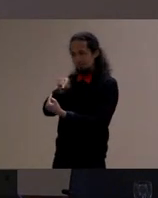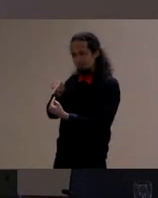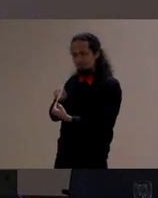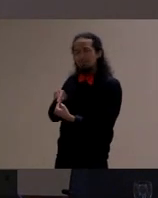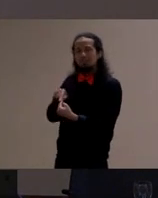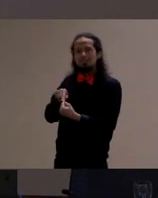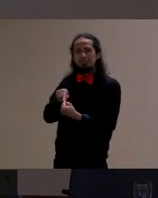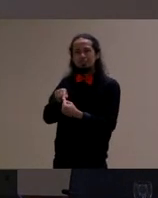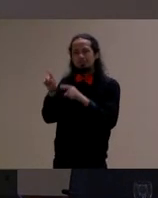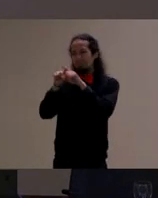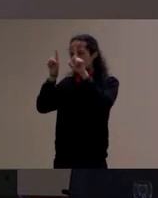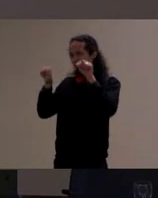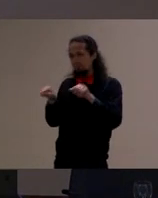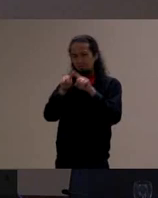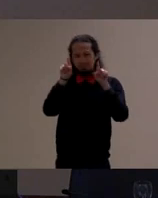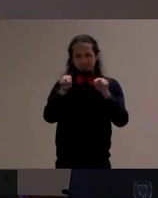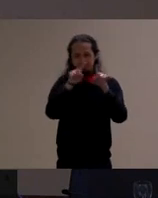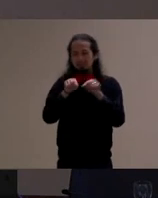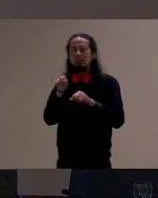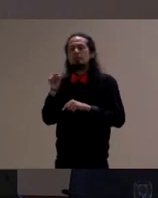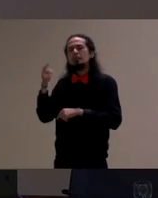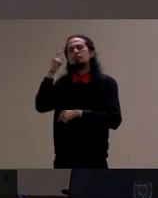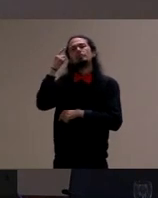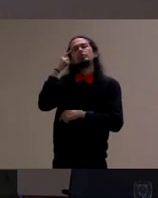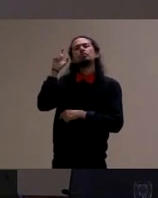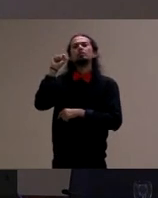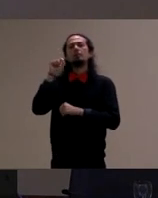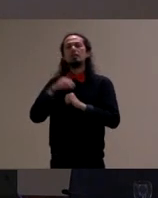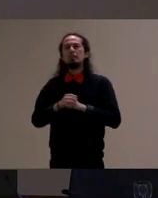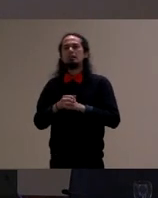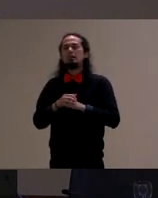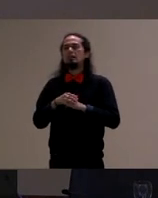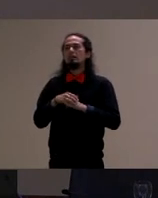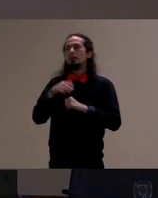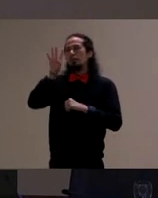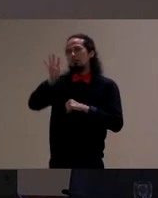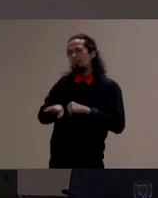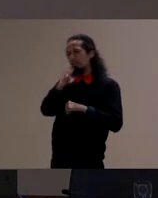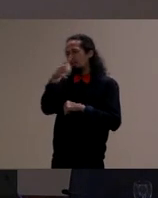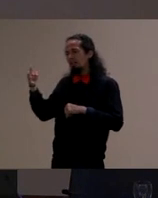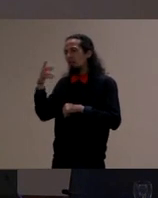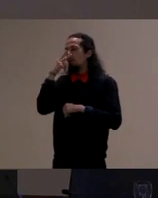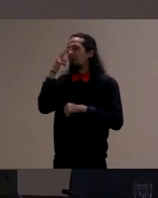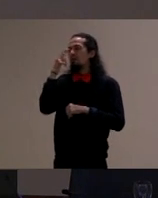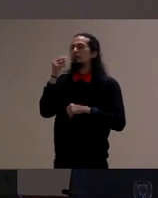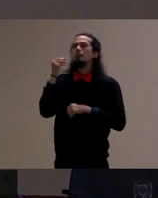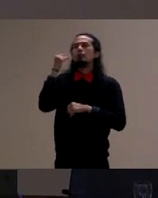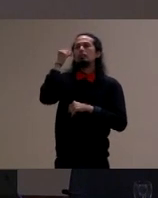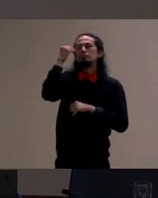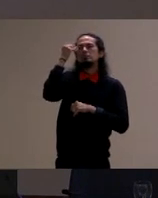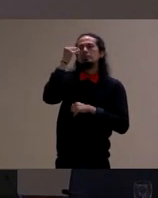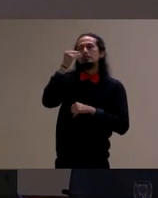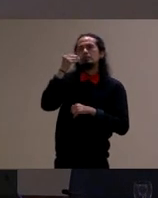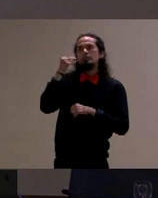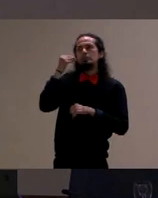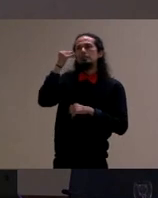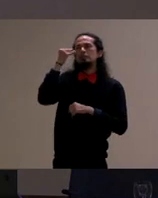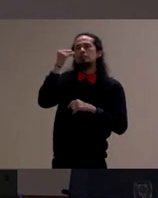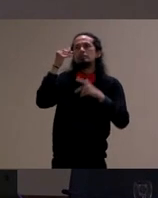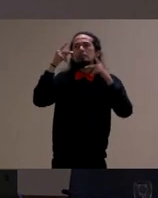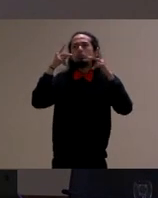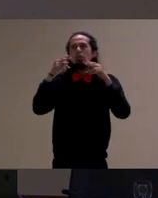chega-se né como uma uma experiência como um experimento né a ser realizado pelas crianças